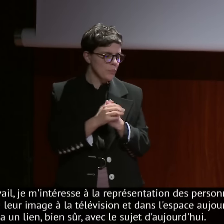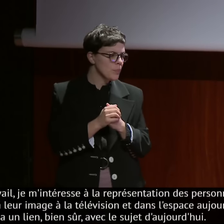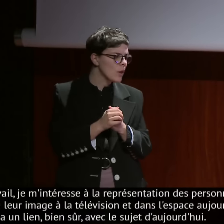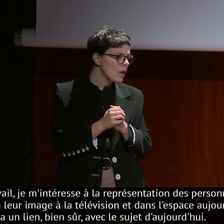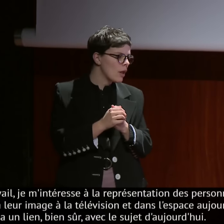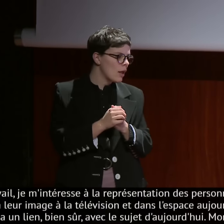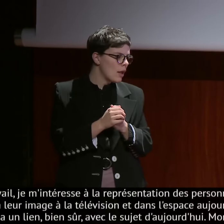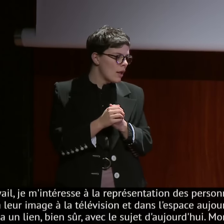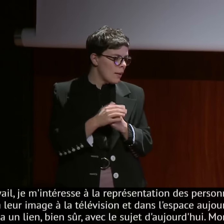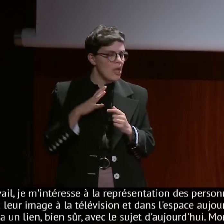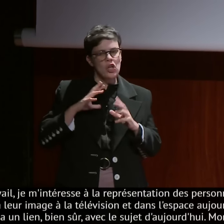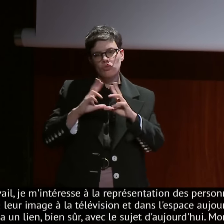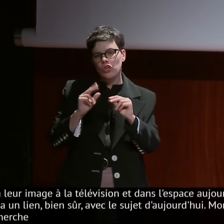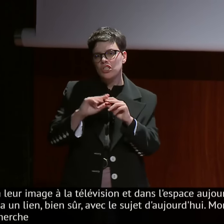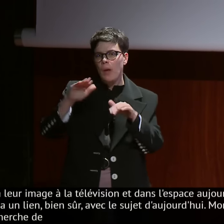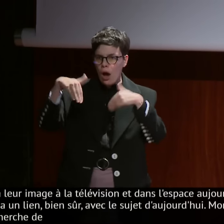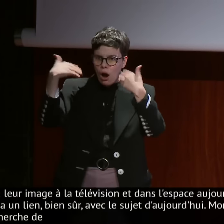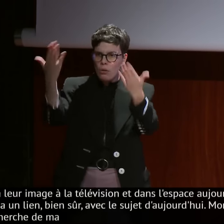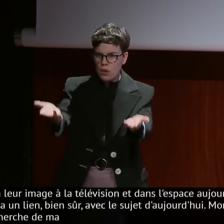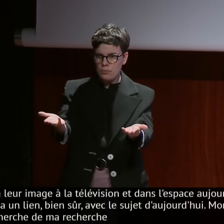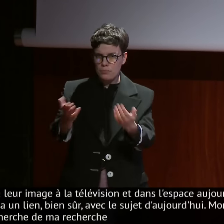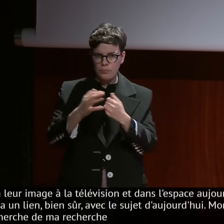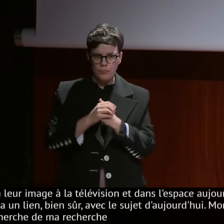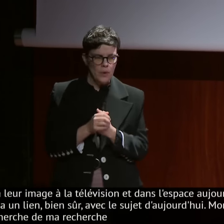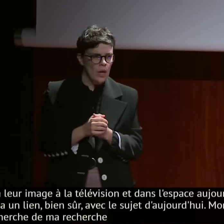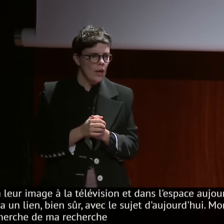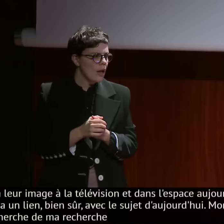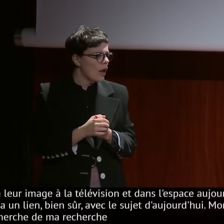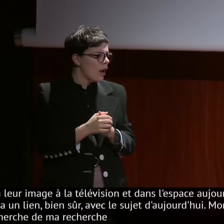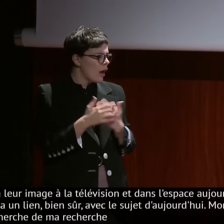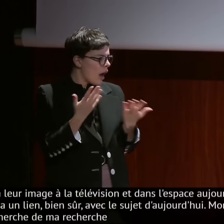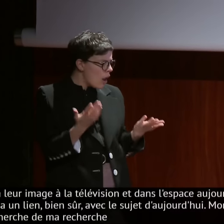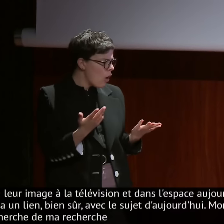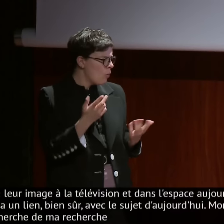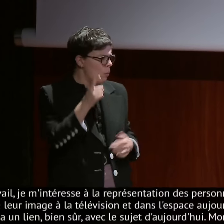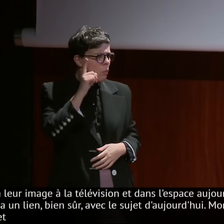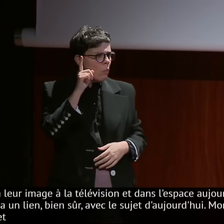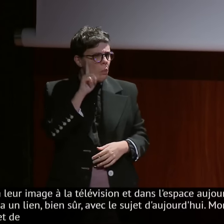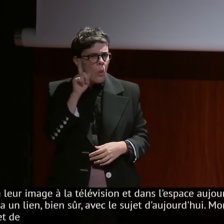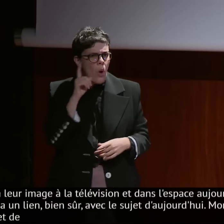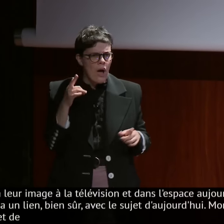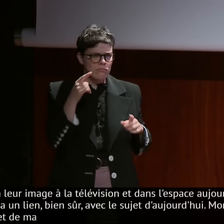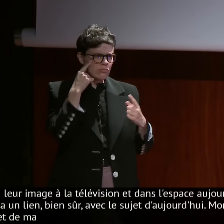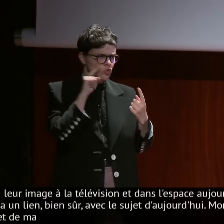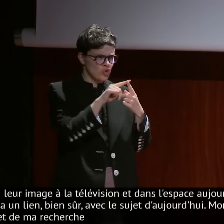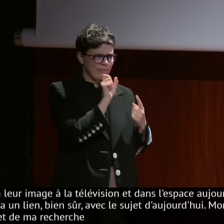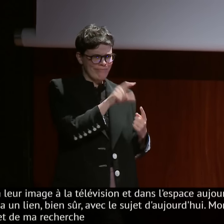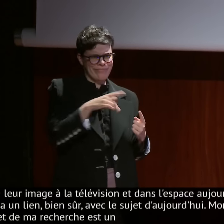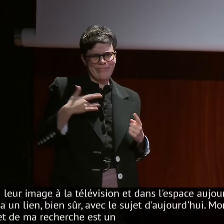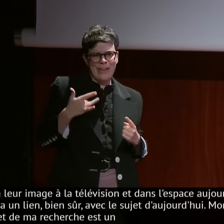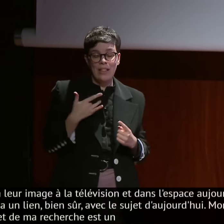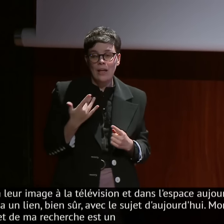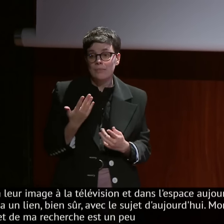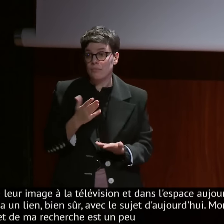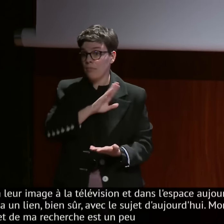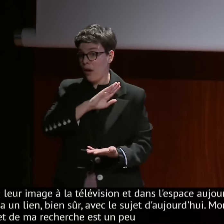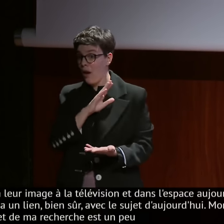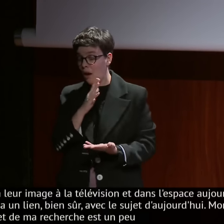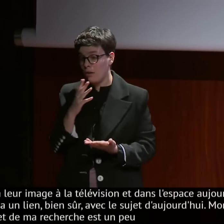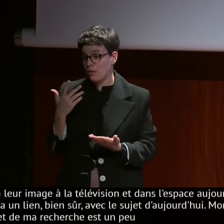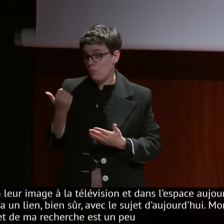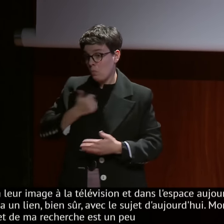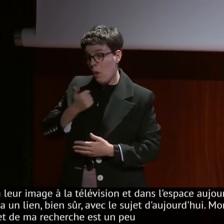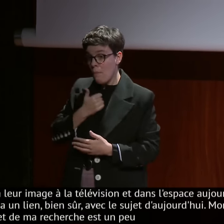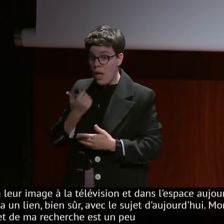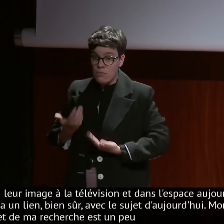Le sujet de ma recherche est un peu différent bien sûr, mais bon, je vous en parlerai après. Alors, pourquoi ce